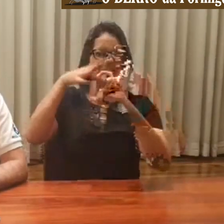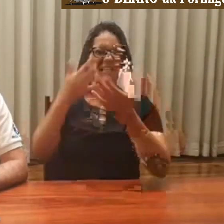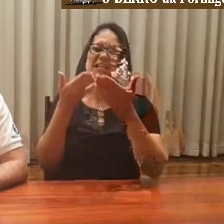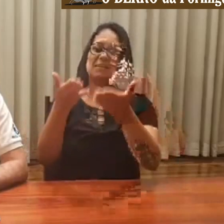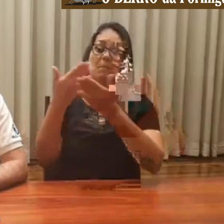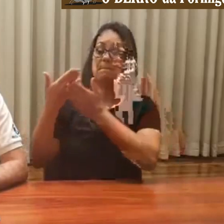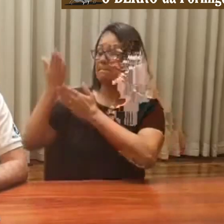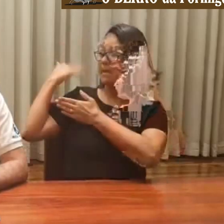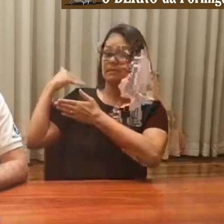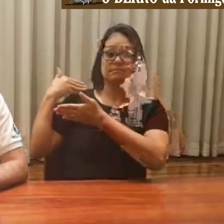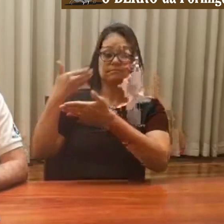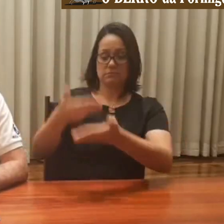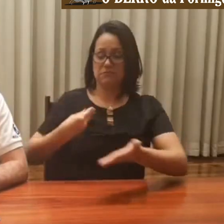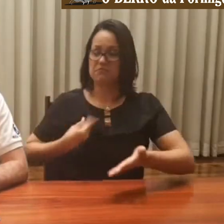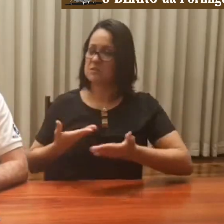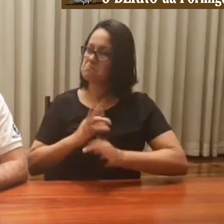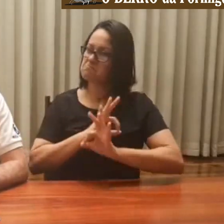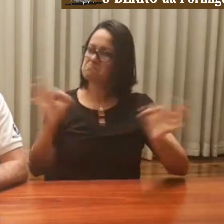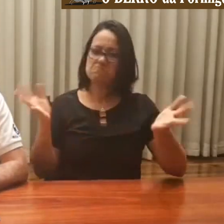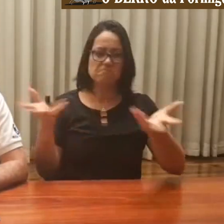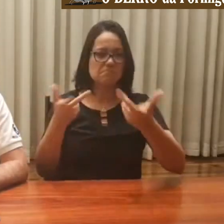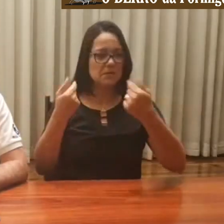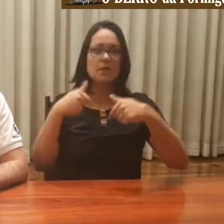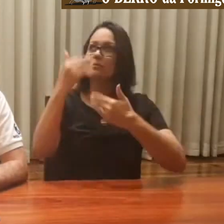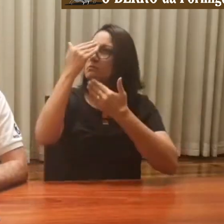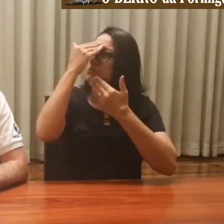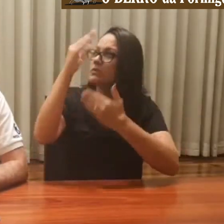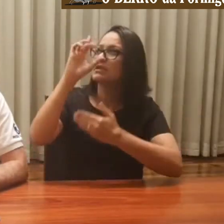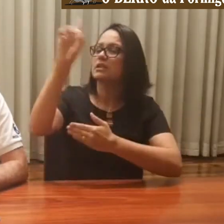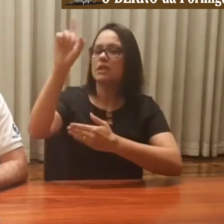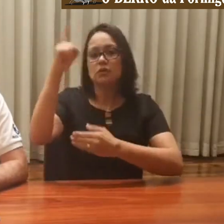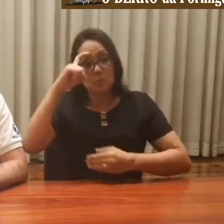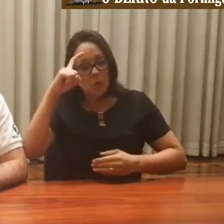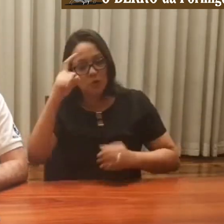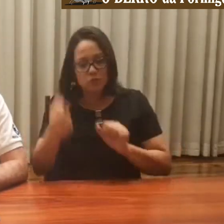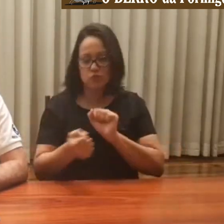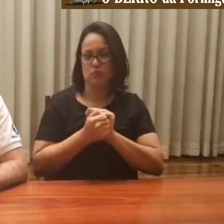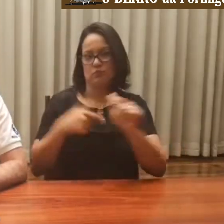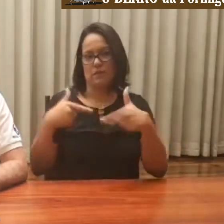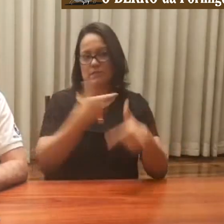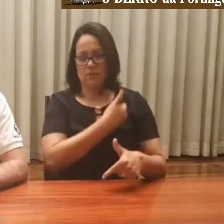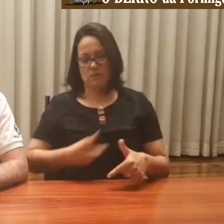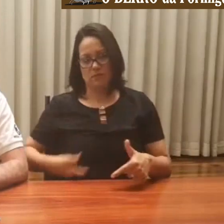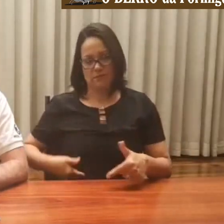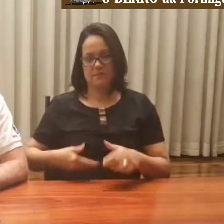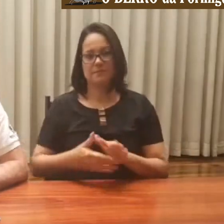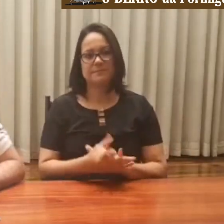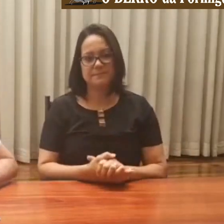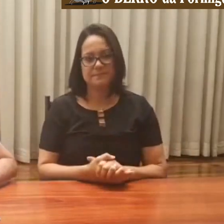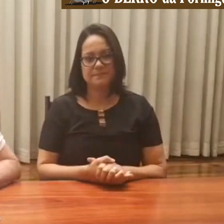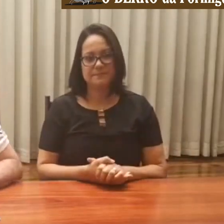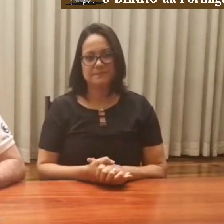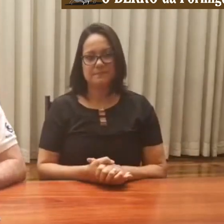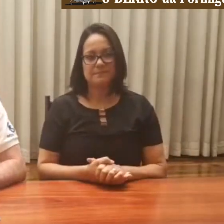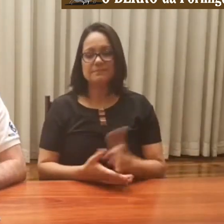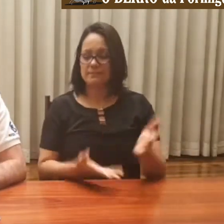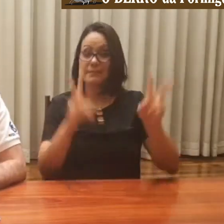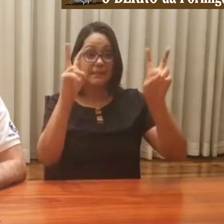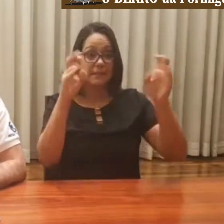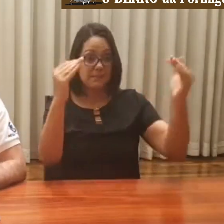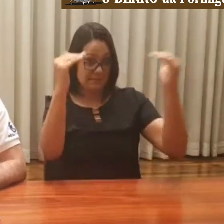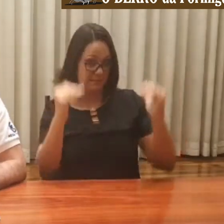no presente é excepcional. Dou graças a Deus por tê-lo em nosso governo. Vamos lá, continuando aqui.